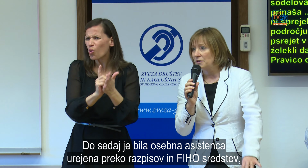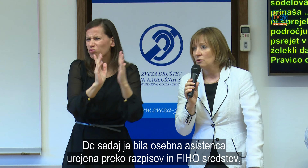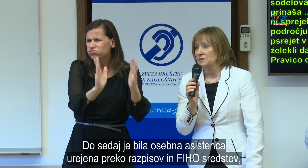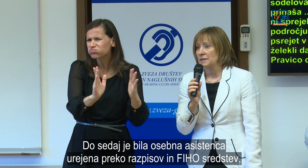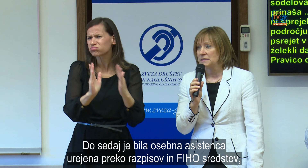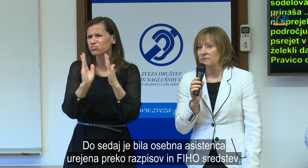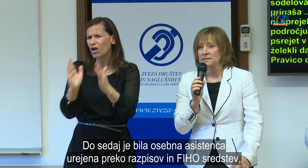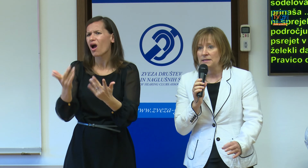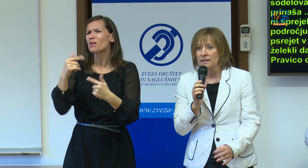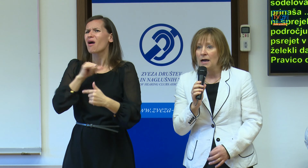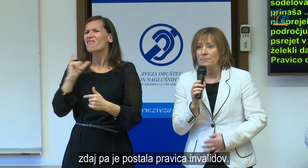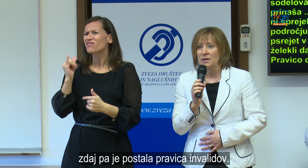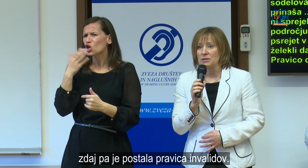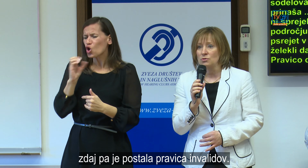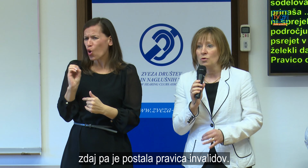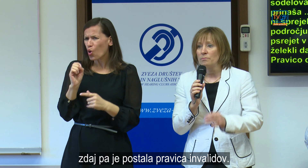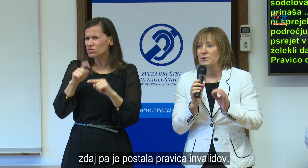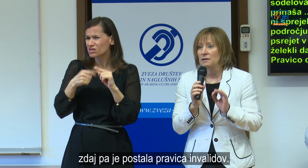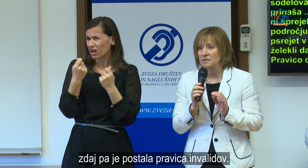FIHO sredstva, sedaj pa je to pravica.